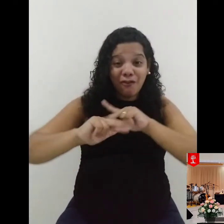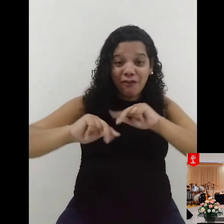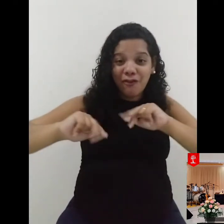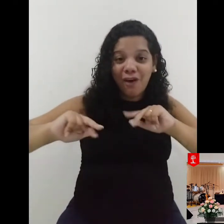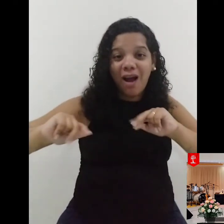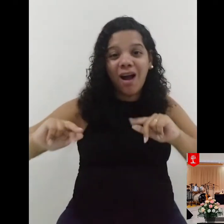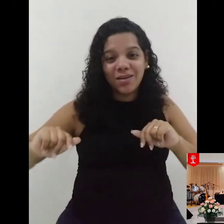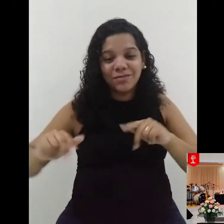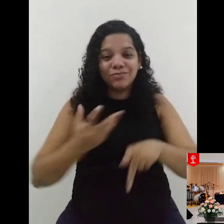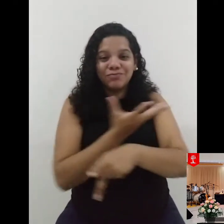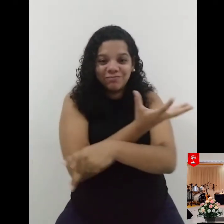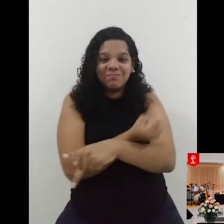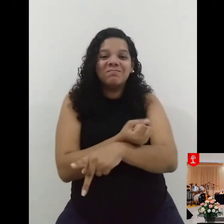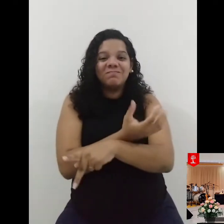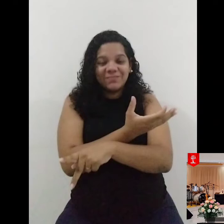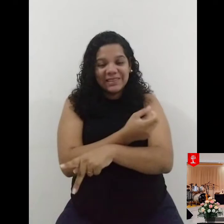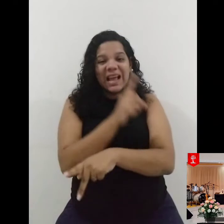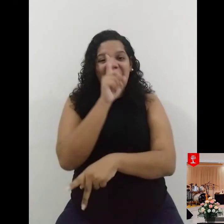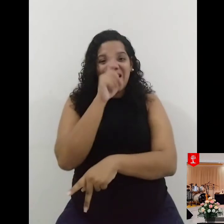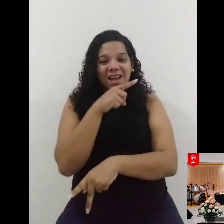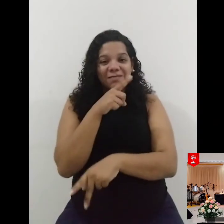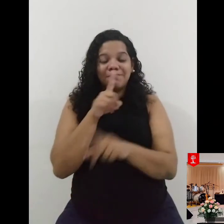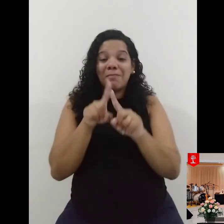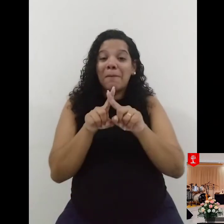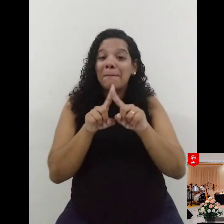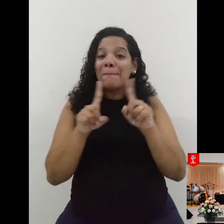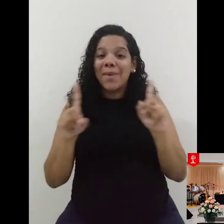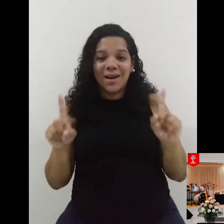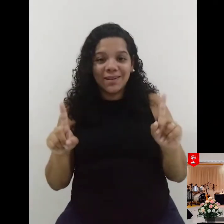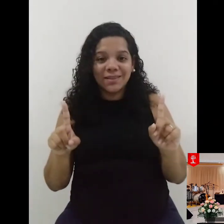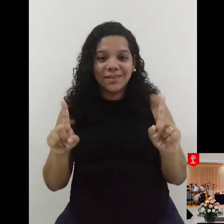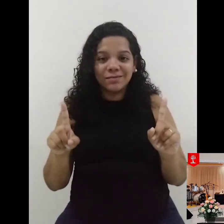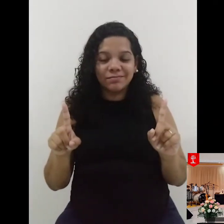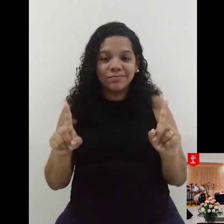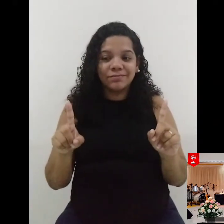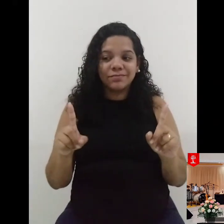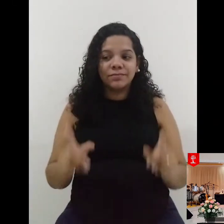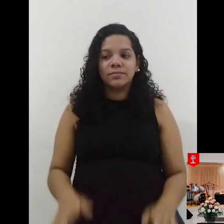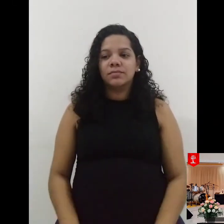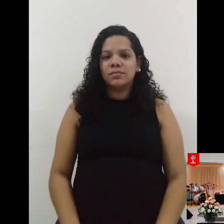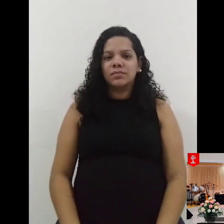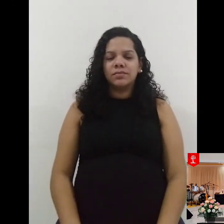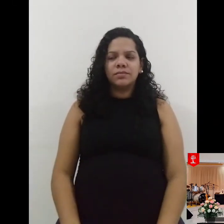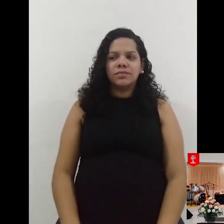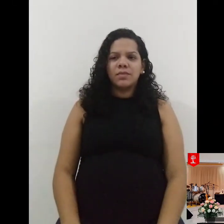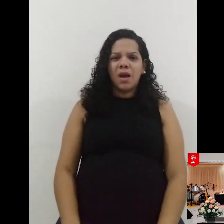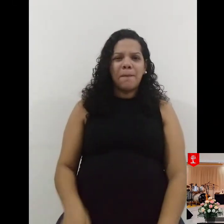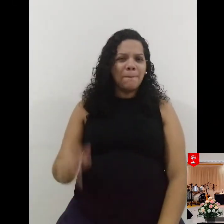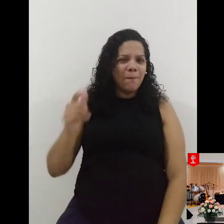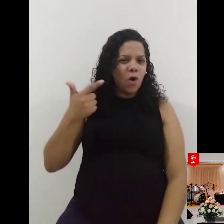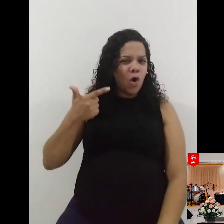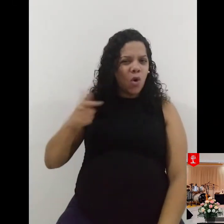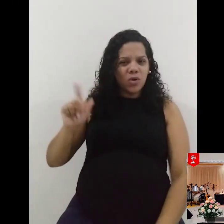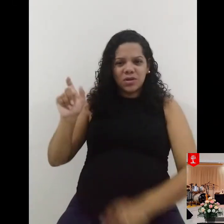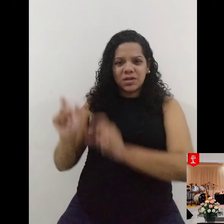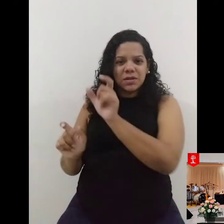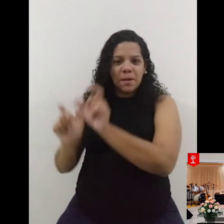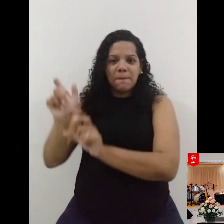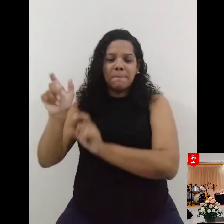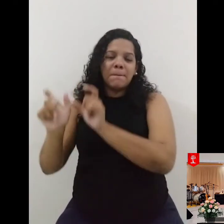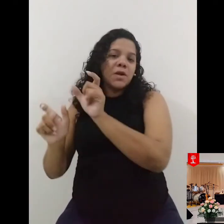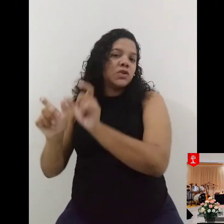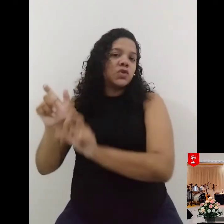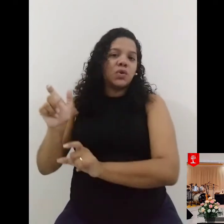E ele conclui dizendo na sua oração: eu jejuo 2 vezes por semana e dou o dízimo de tudo